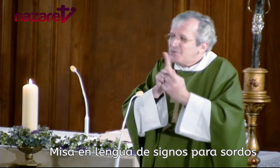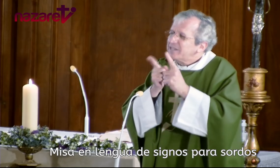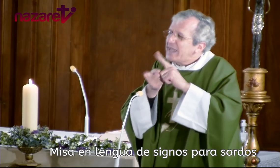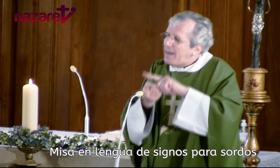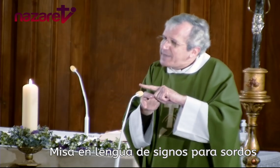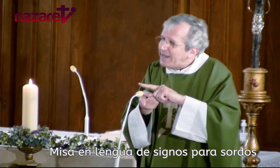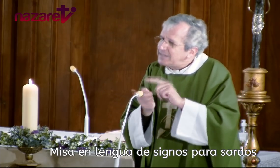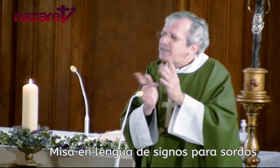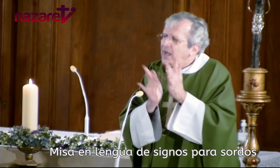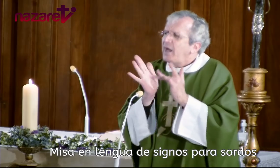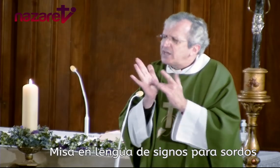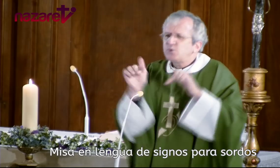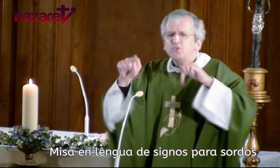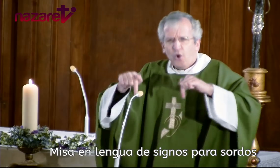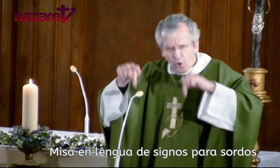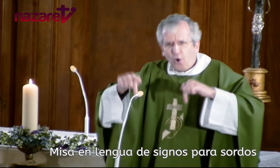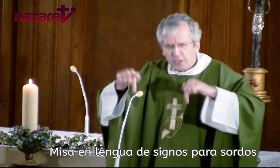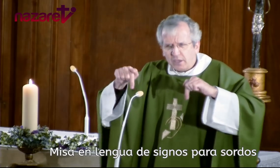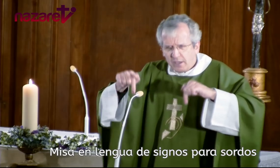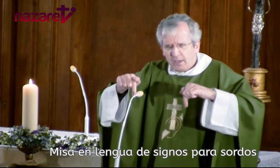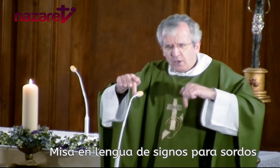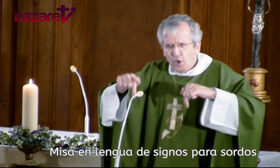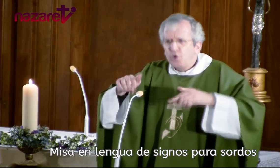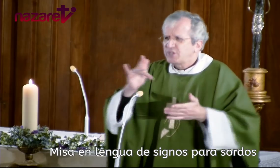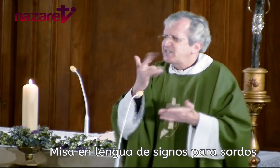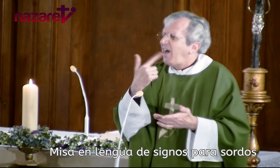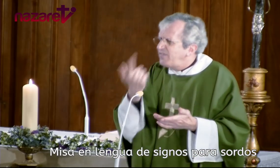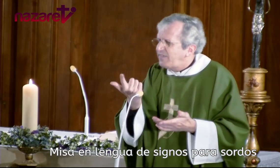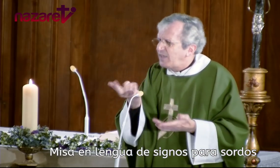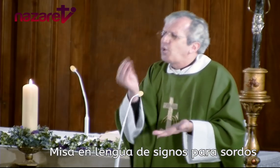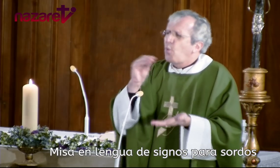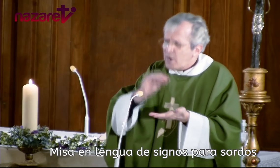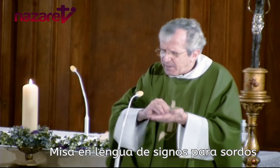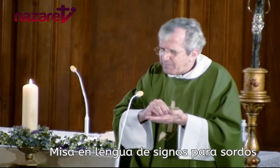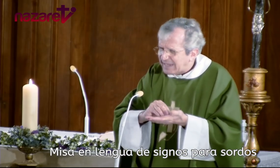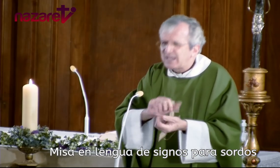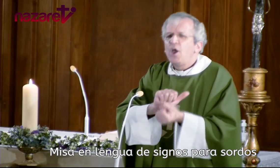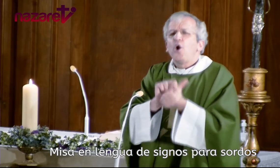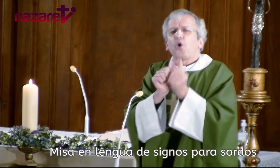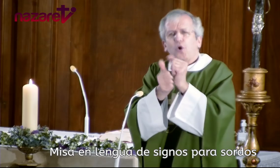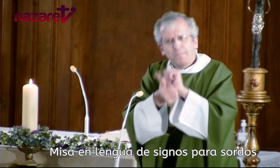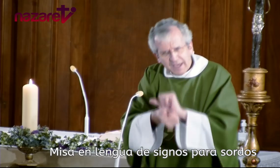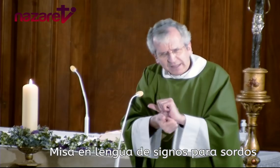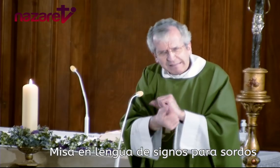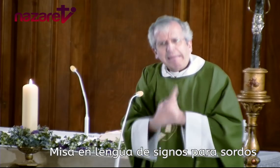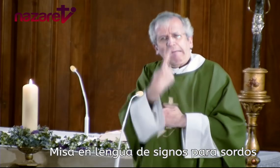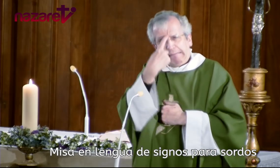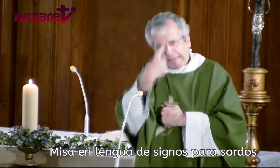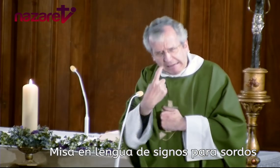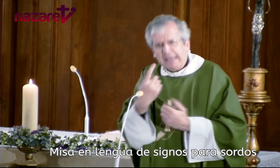que cambiar? Es decir, Jesús hoy nos está diciendo una vez más: conviértete y cree